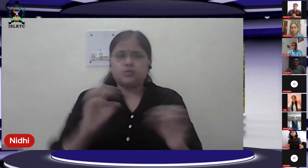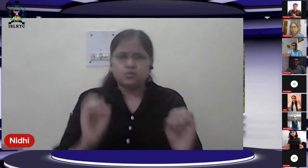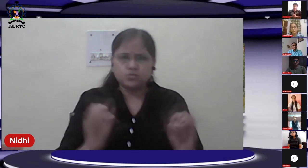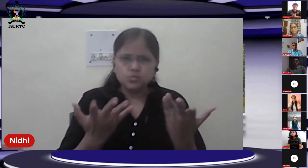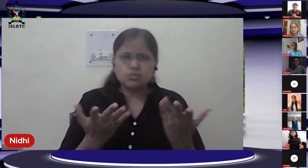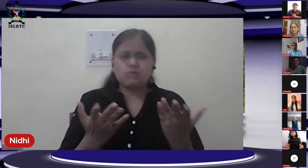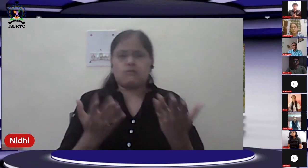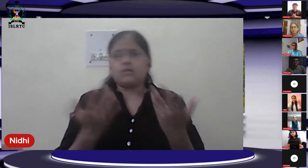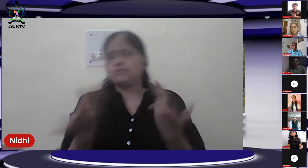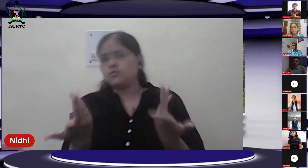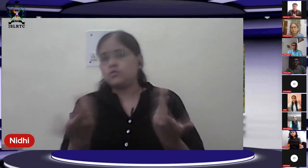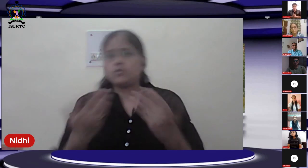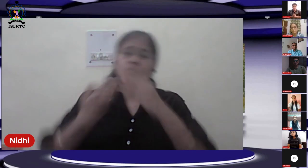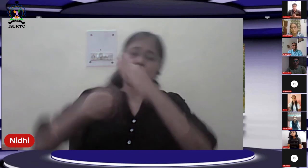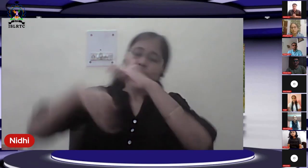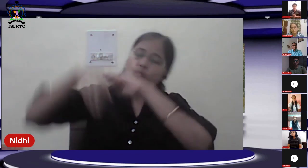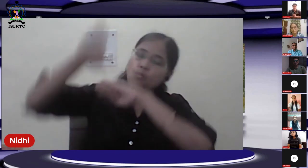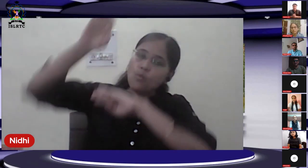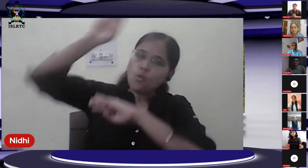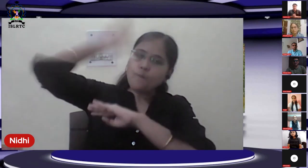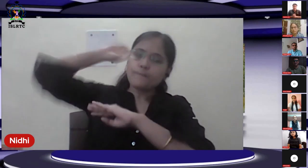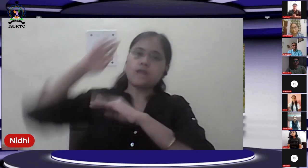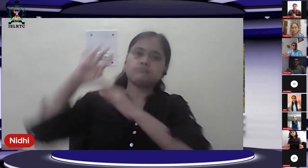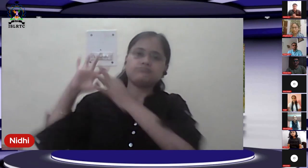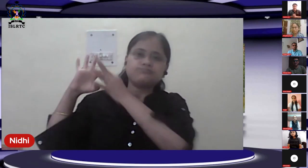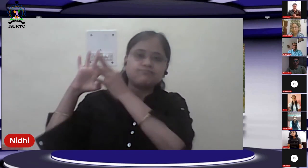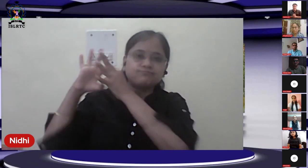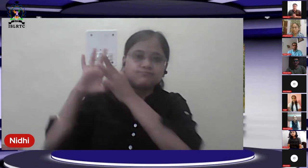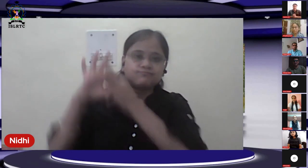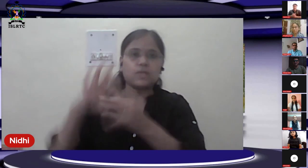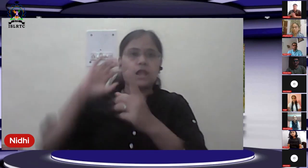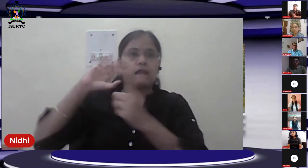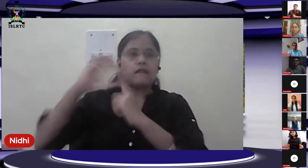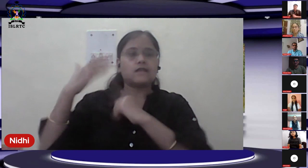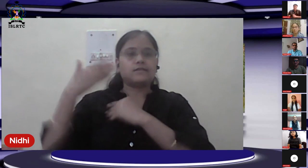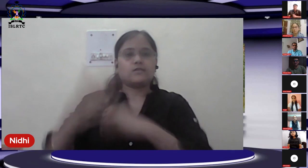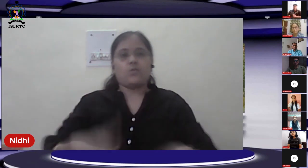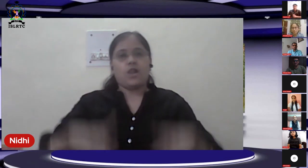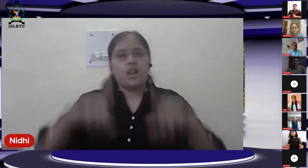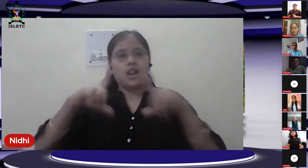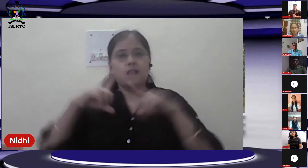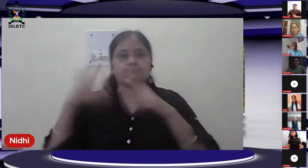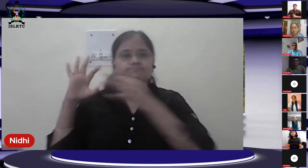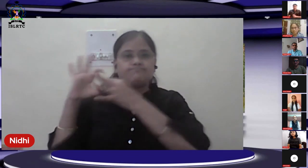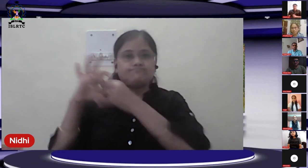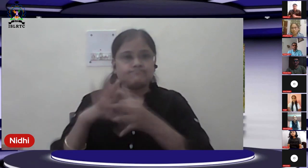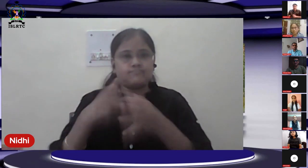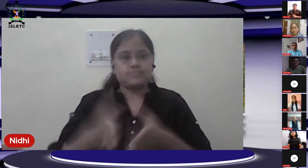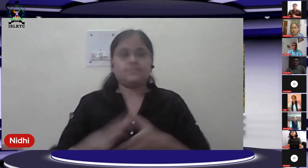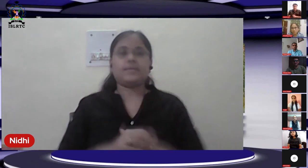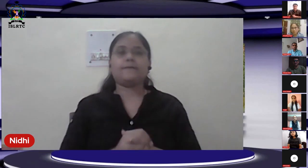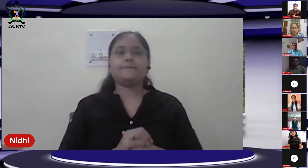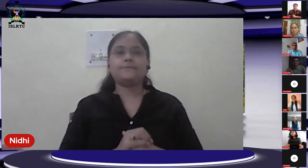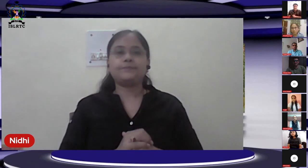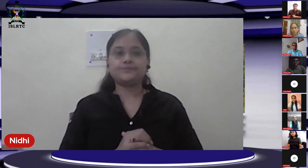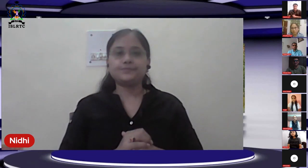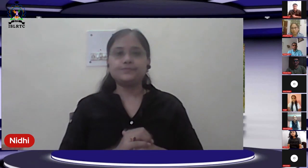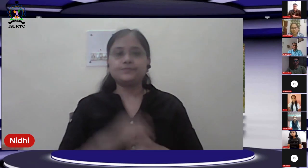प्राचीन संस्कृति का हिस्सा है और हमारे जीवन शैली का हिस्सा है ये। जहां तक बात इसके उद्देश्य की करें कि हम